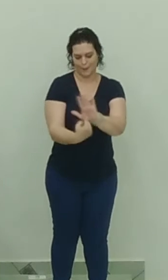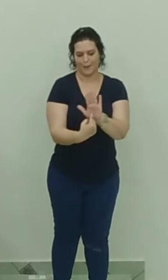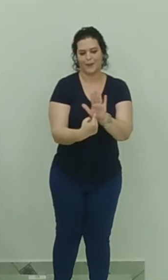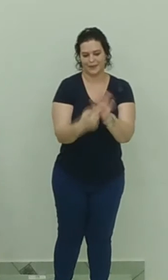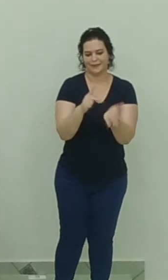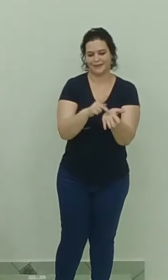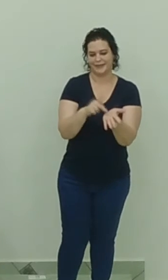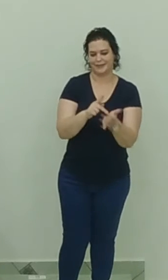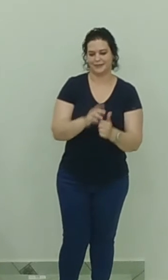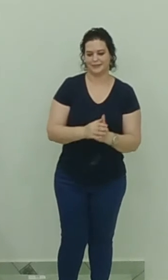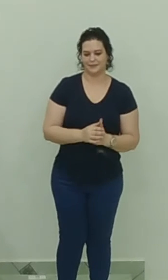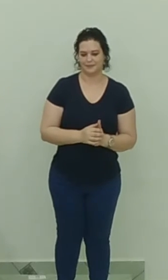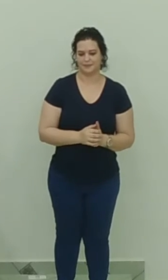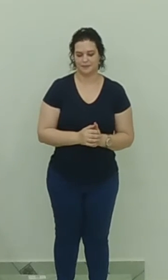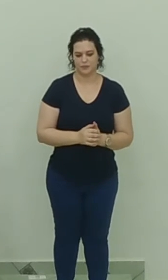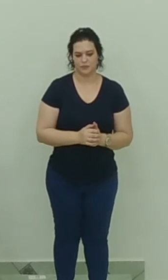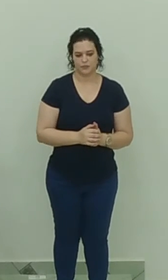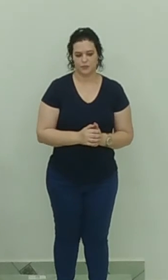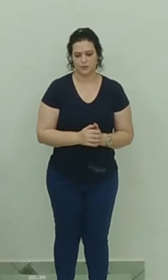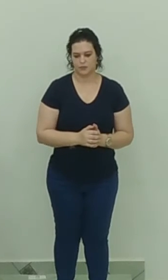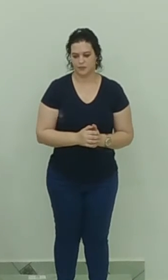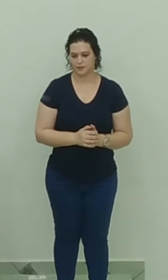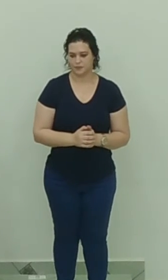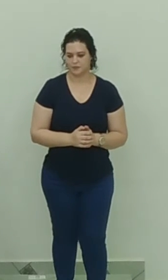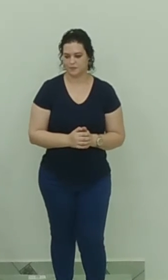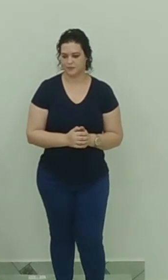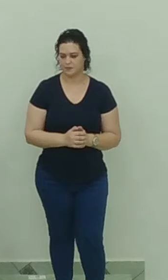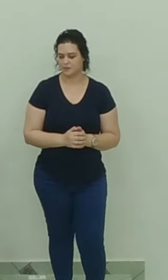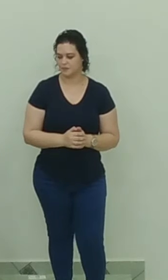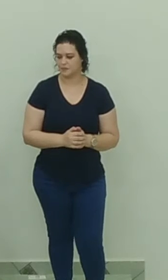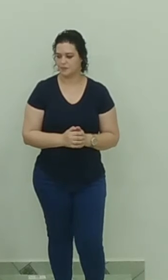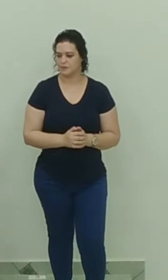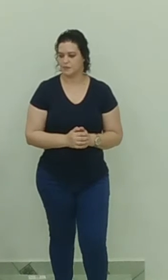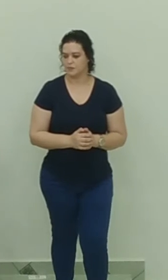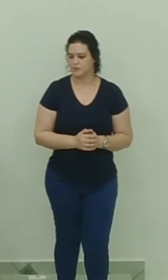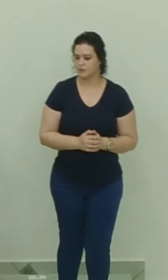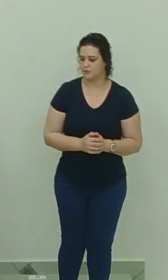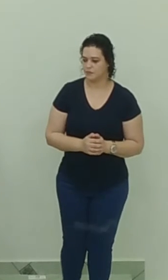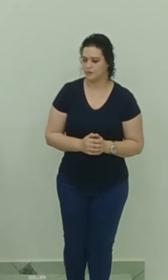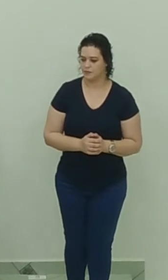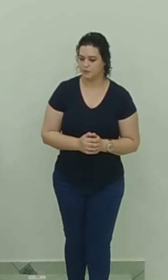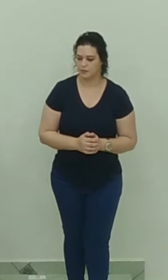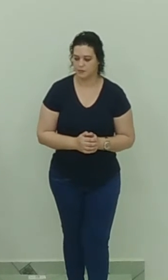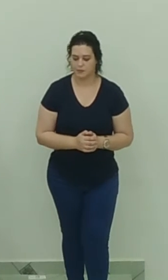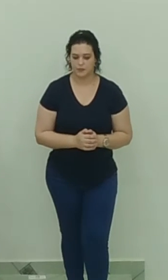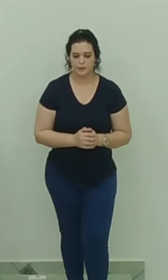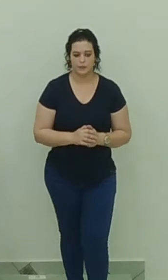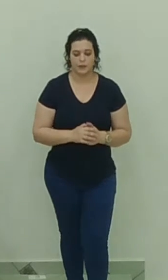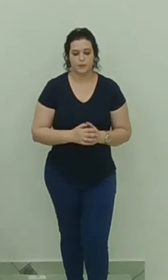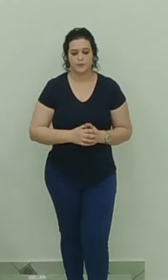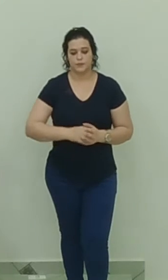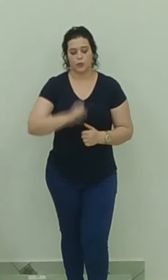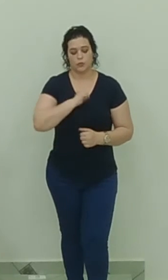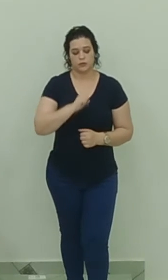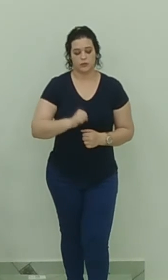para frente, hoje não, esses sacerdotes que estão passando vão pegar 12 pedras no meio daquele